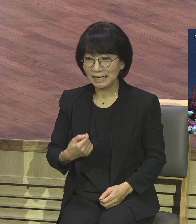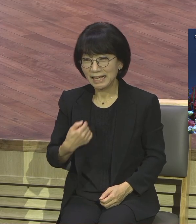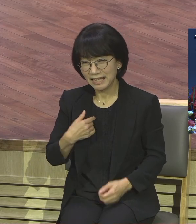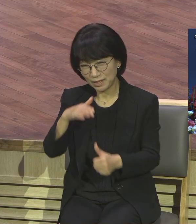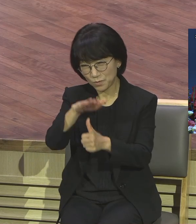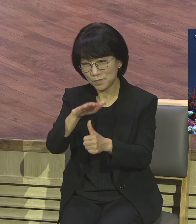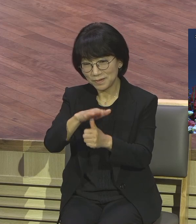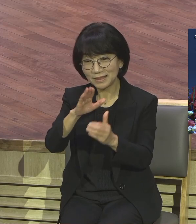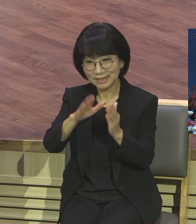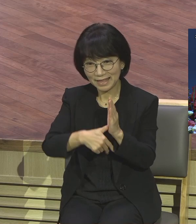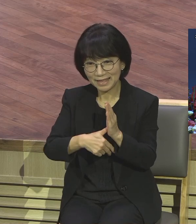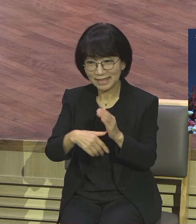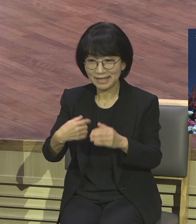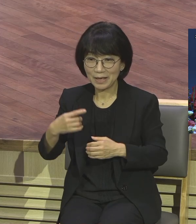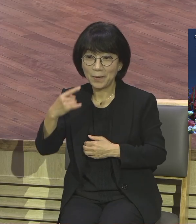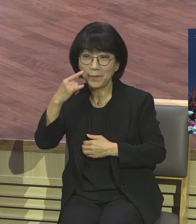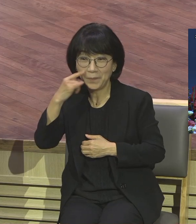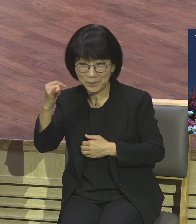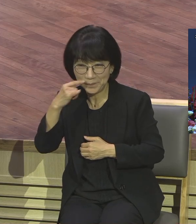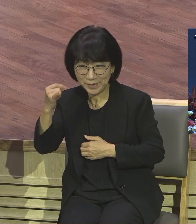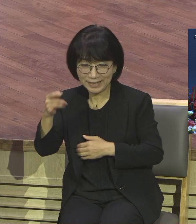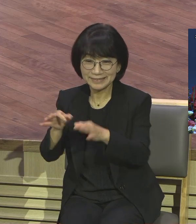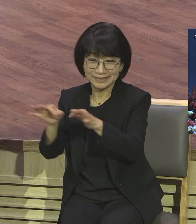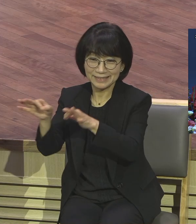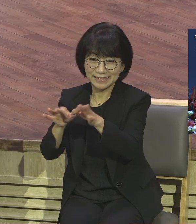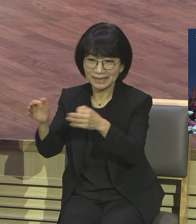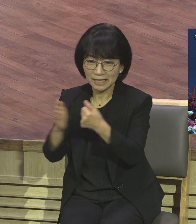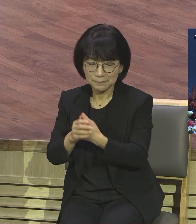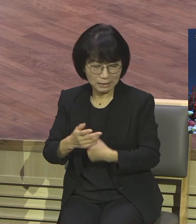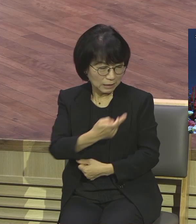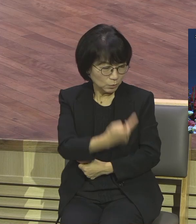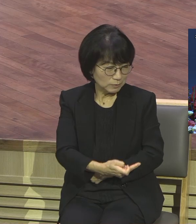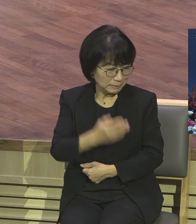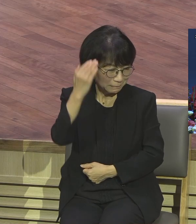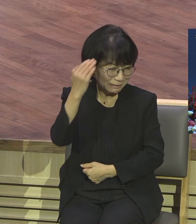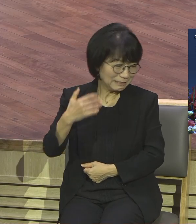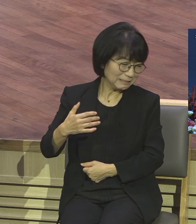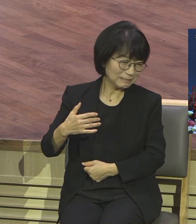이러니까 제가 명주를 얻고 수요일 교회 갔다니까요.